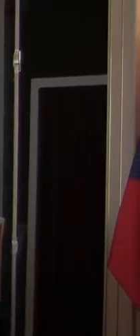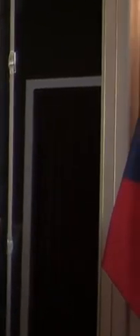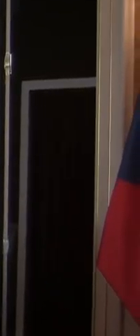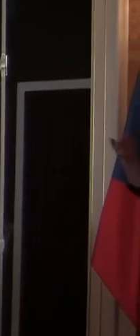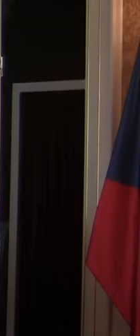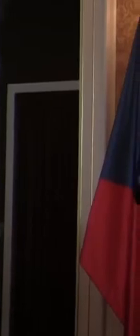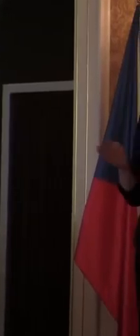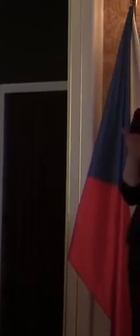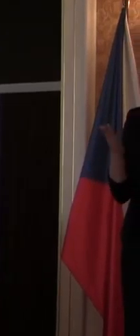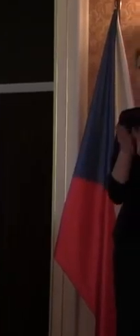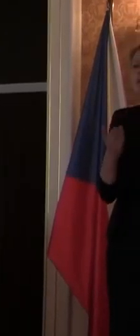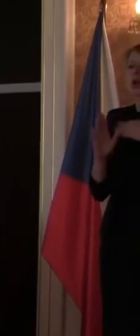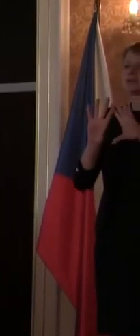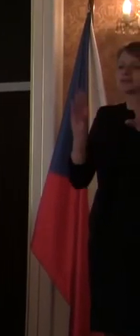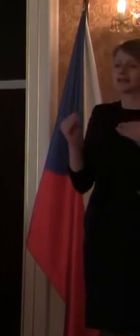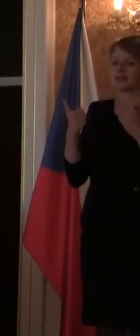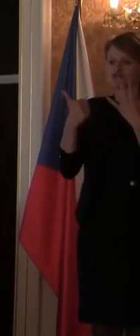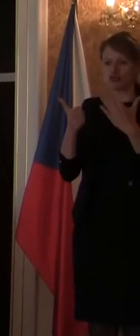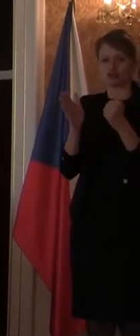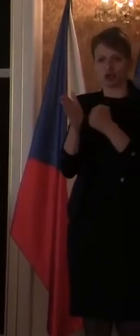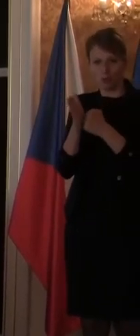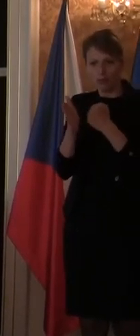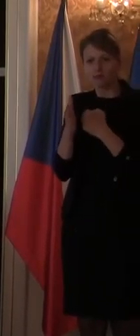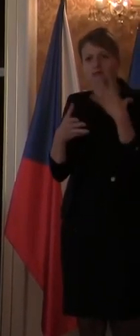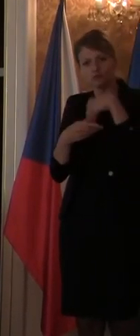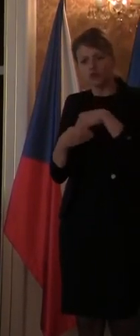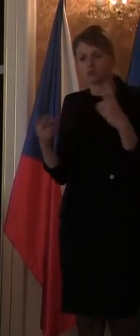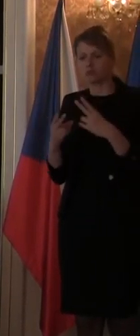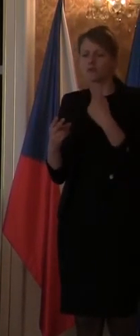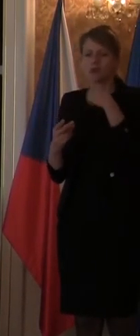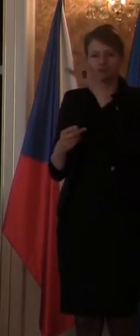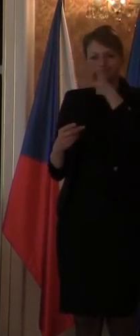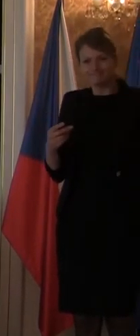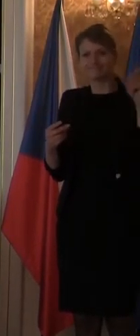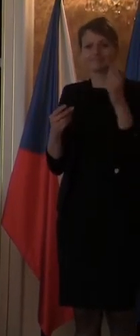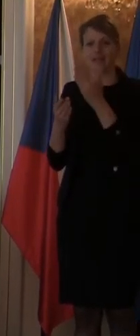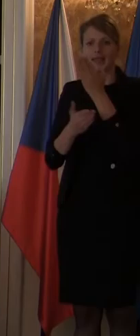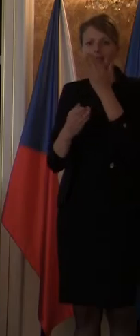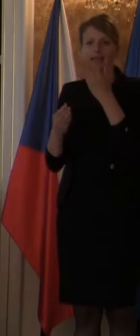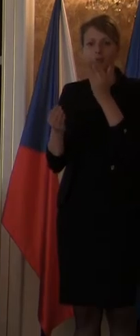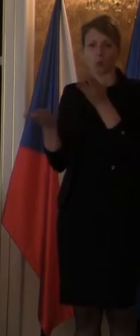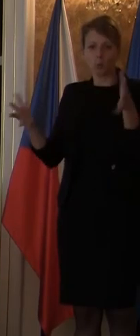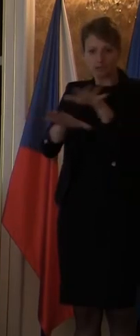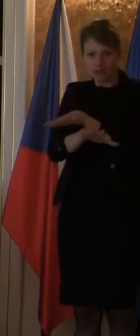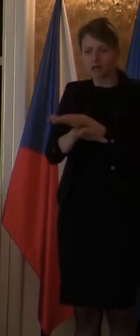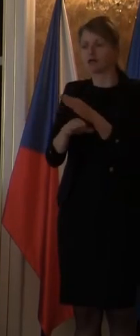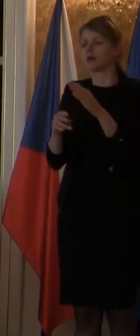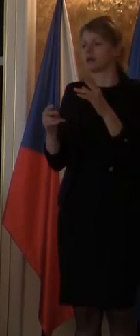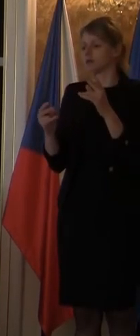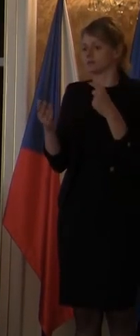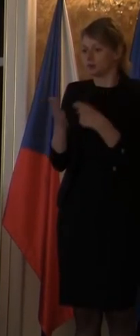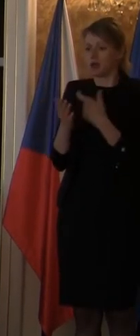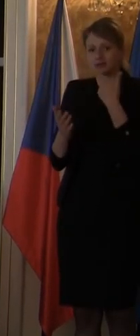Inclusive, který každé číslo mělo řádově desítky stran. Snažili jsme se naplnit zajímavým obsahem, jak o projektu,